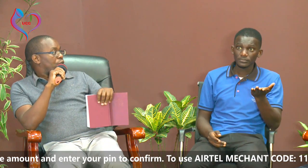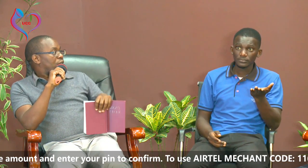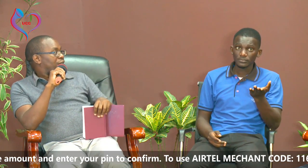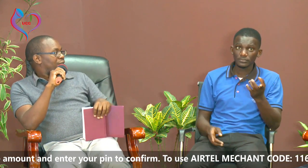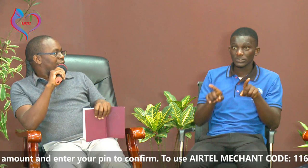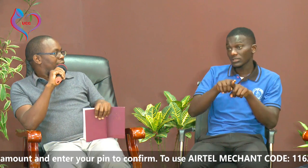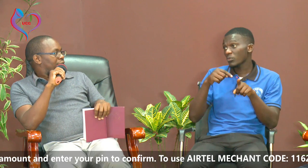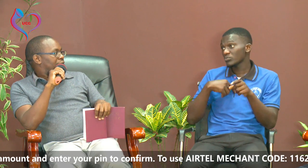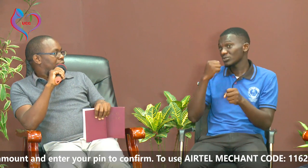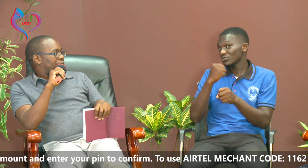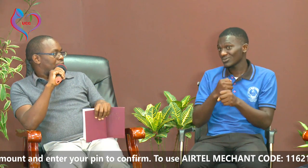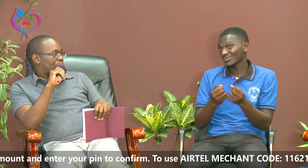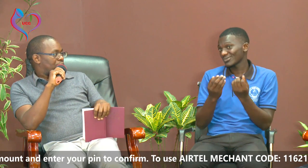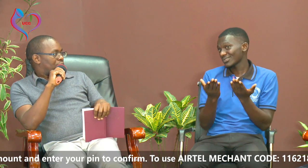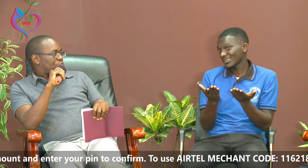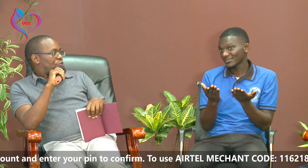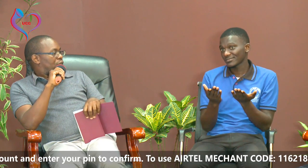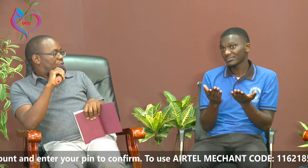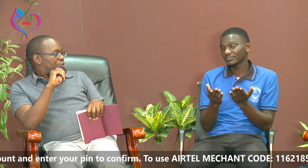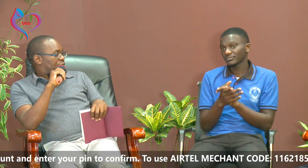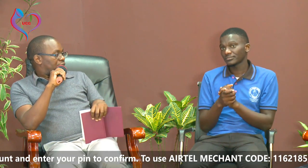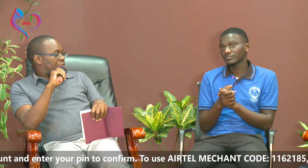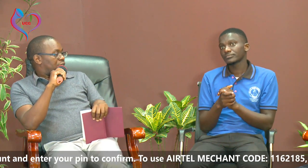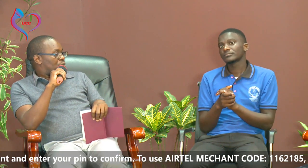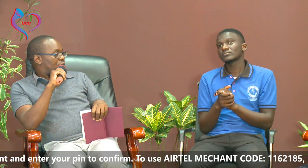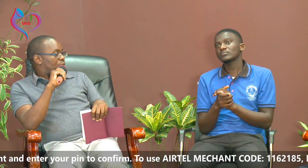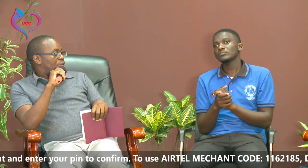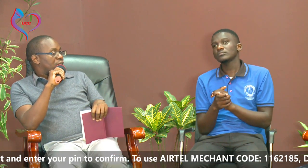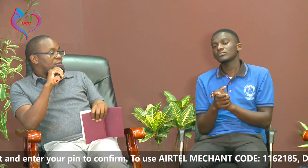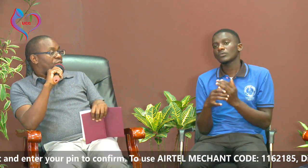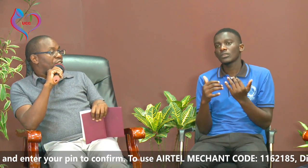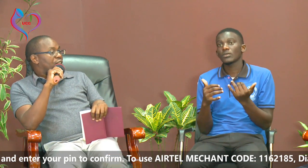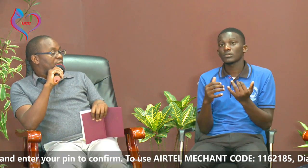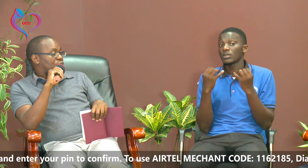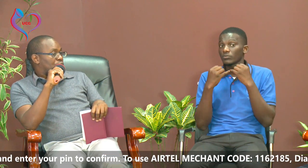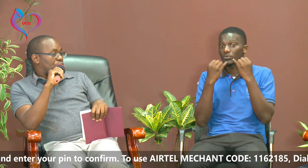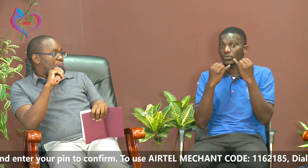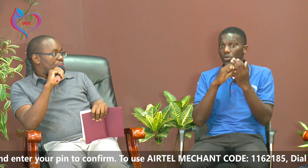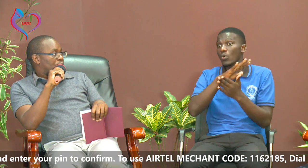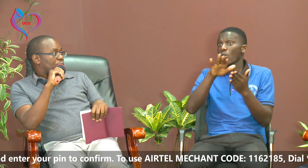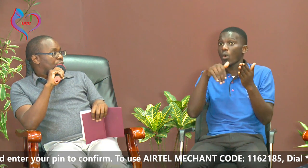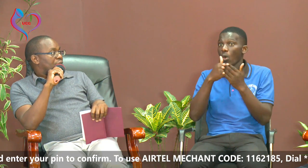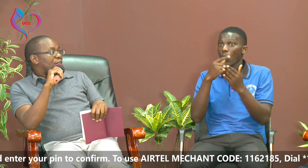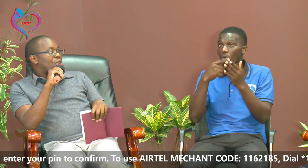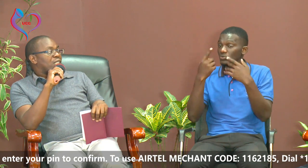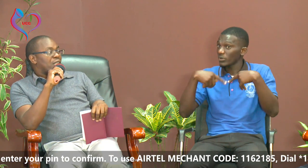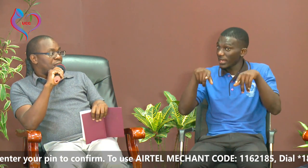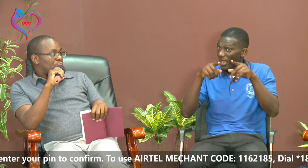bwenkola okay so in a nutshell chemugamba nti fenna che tuli olwalero is a